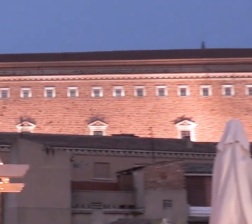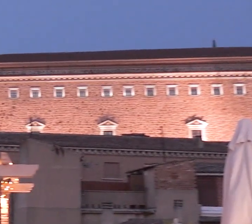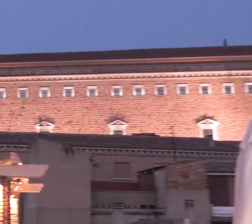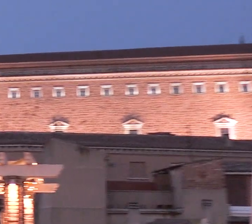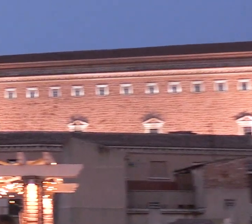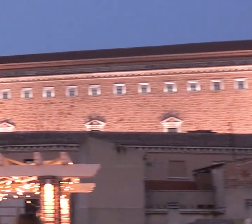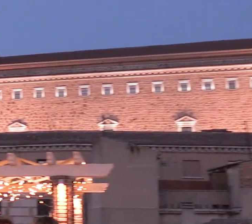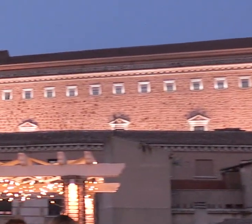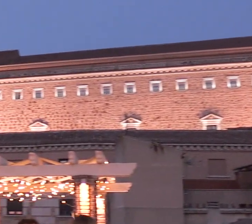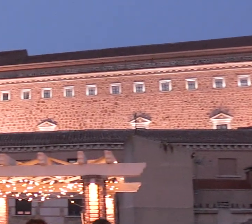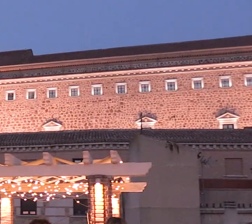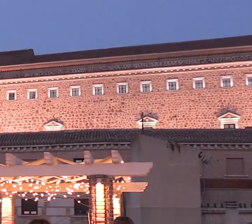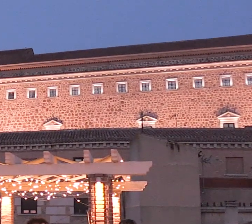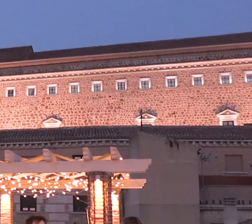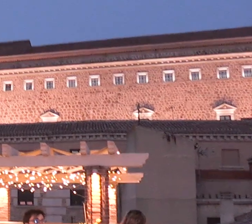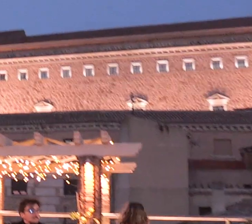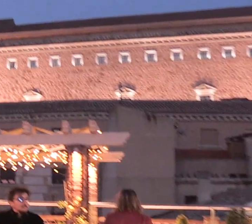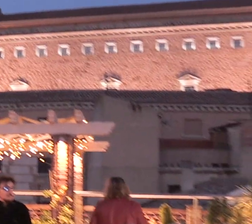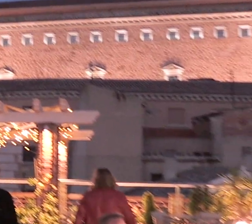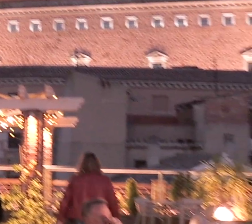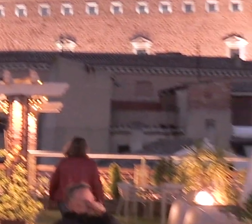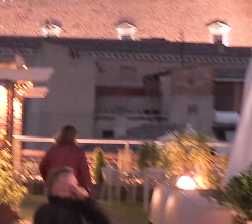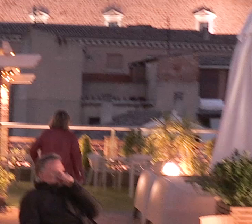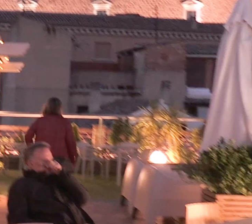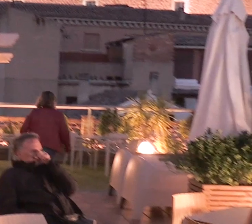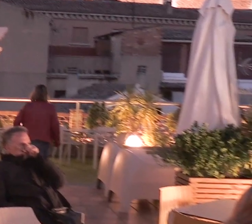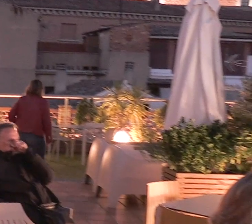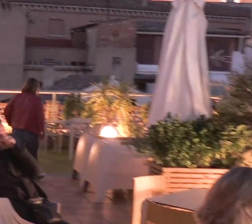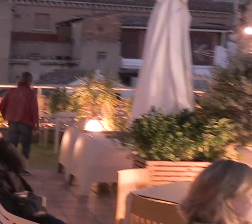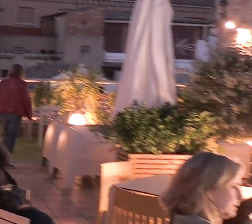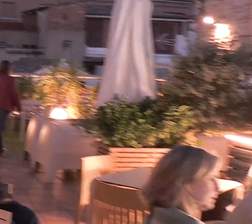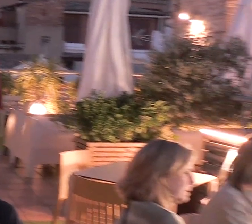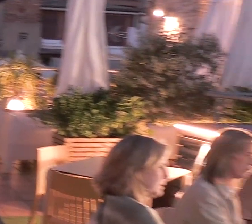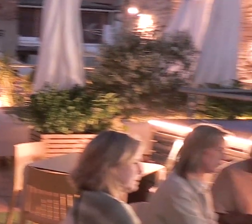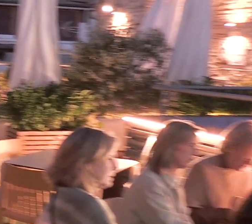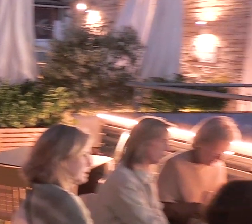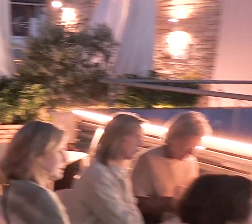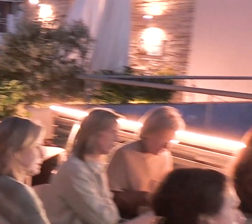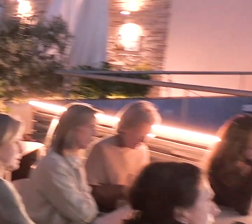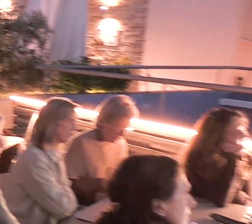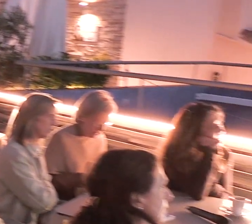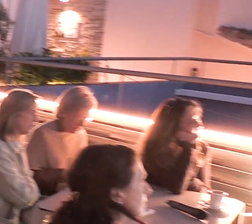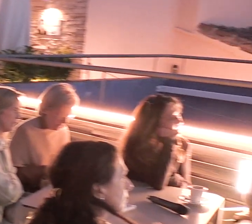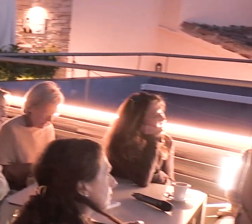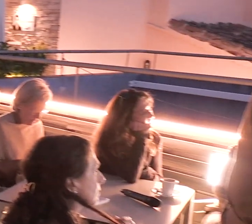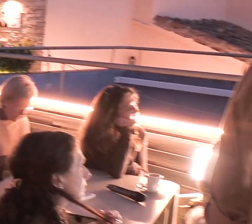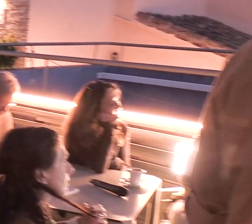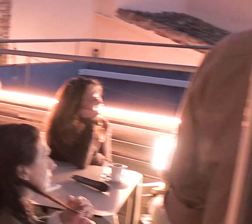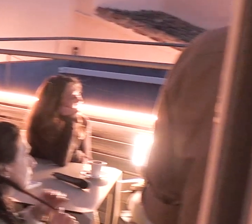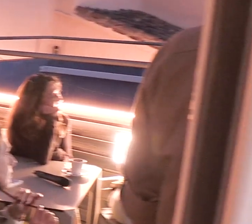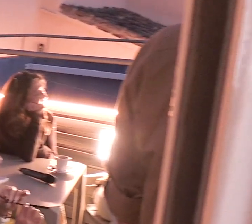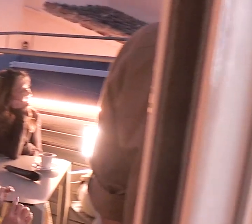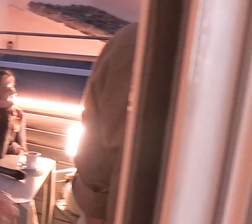daño del ADN y la senescencia parece que es algo que hay que